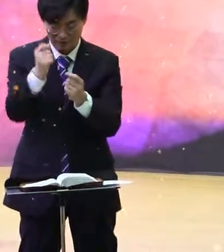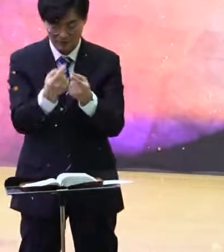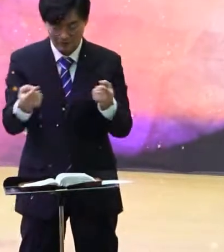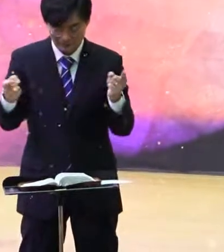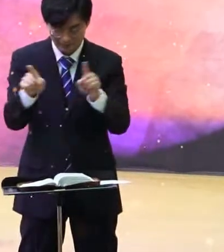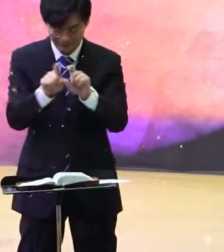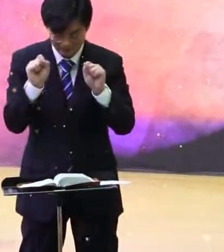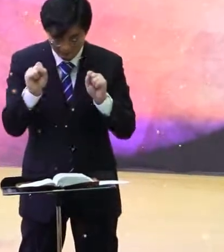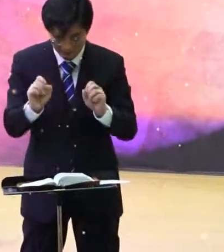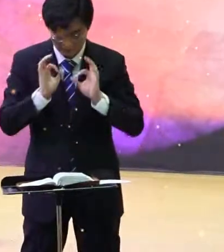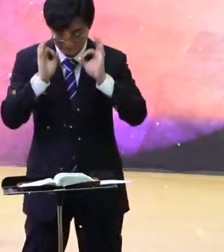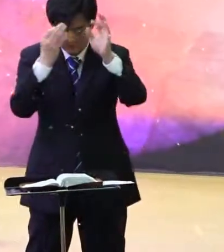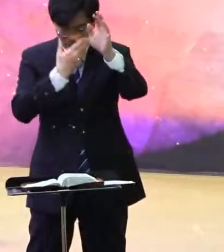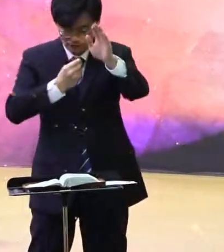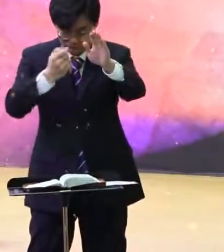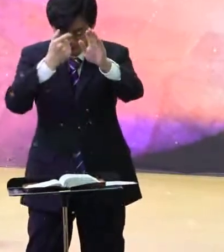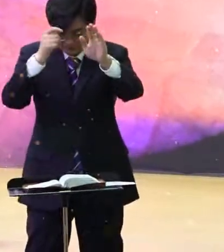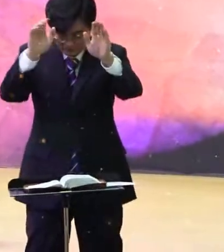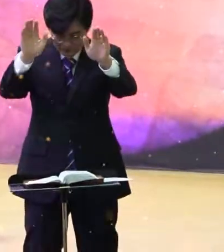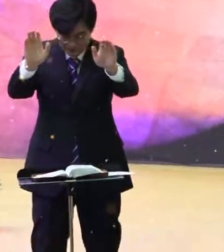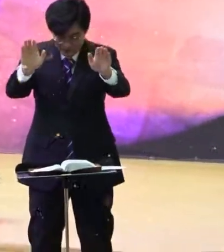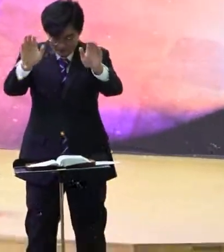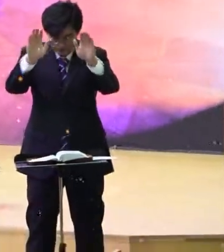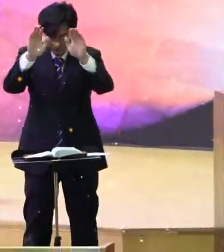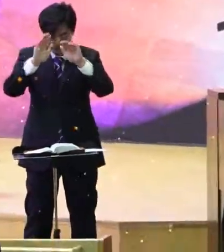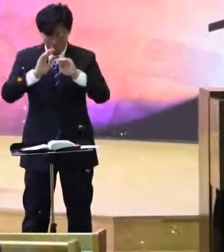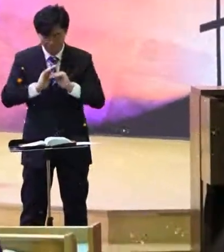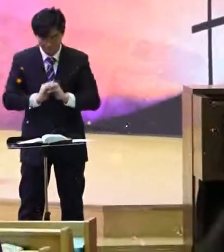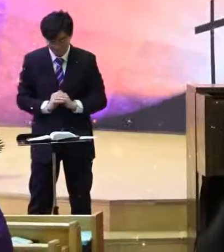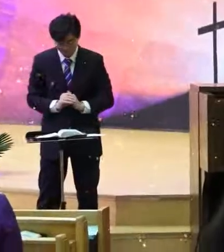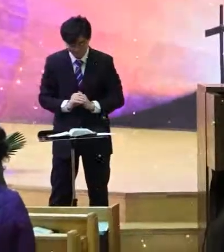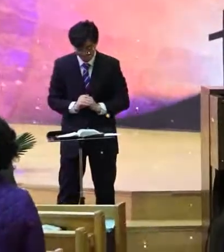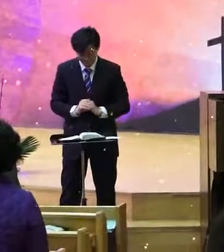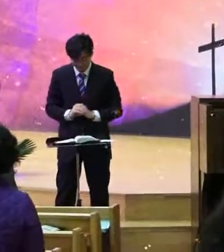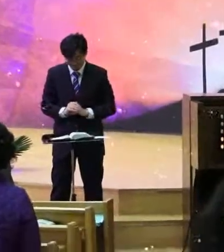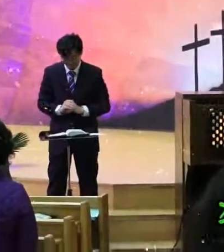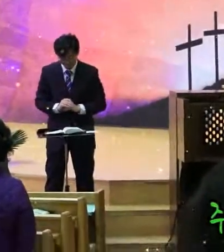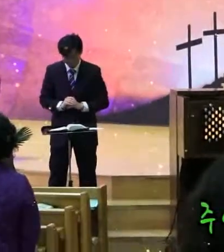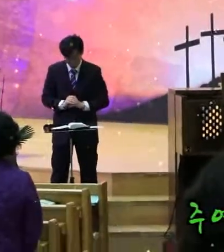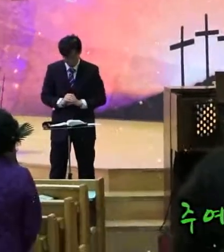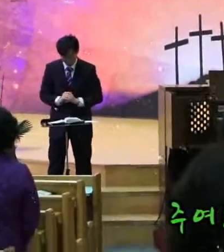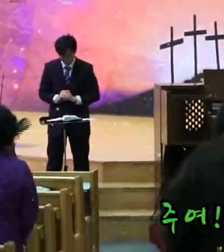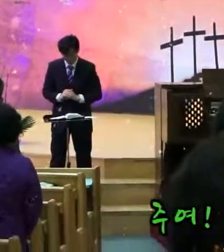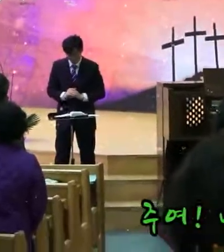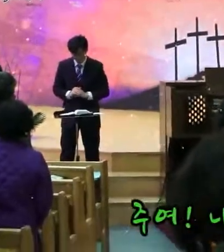계시기를 간절히 축원하옵나이다. 아멘.